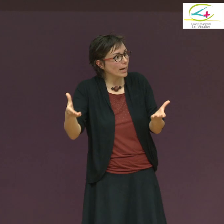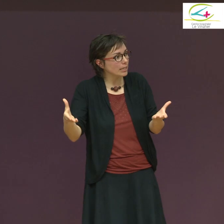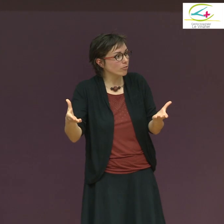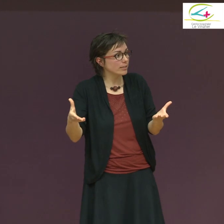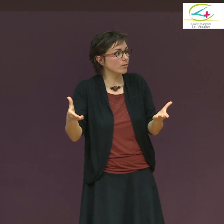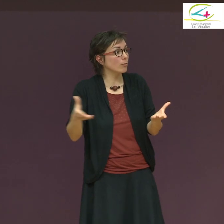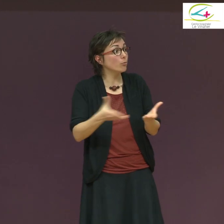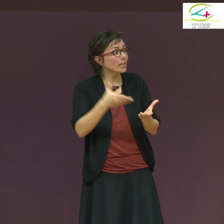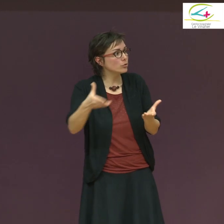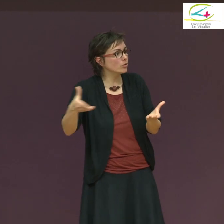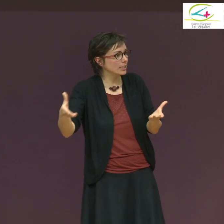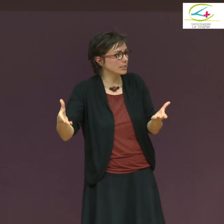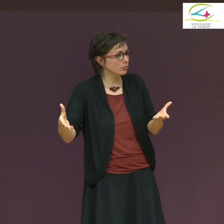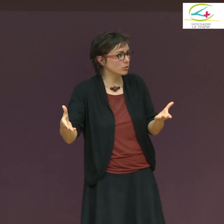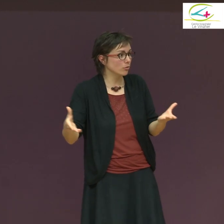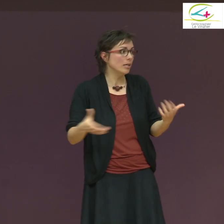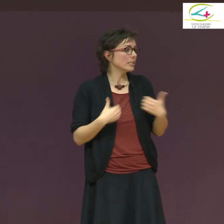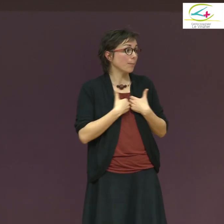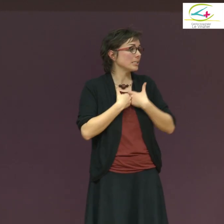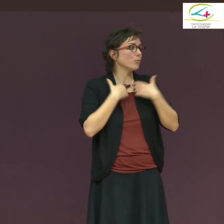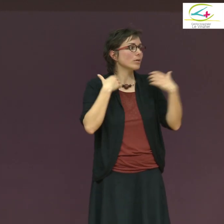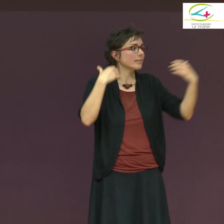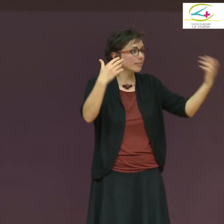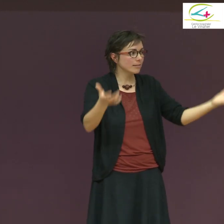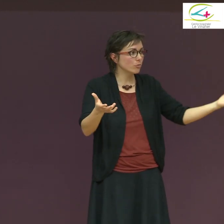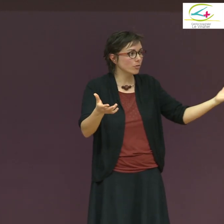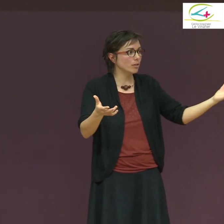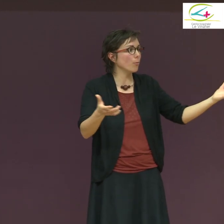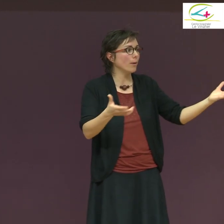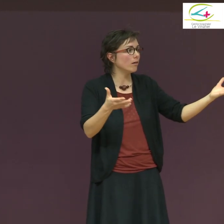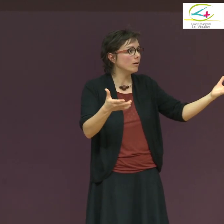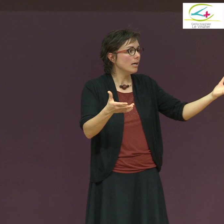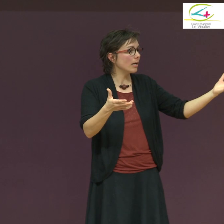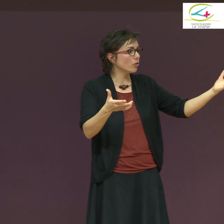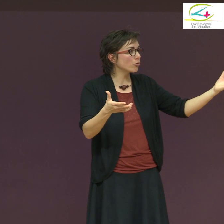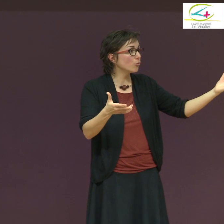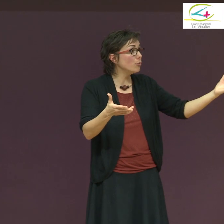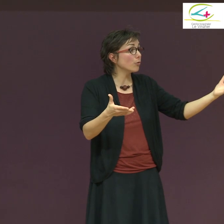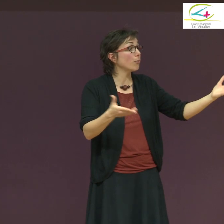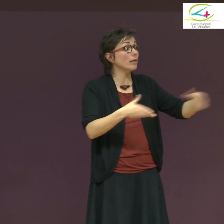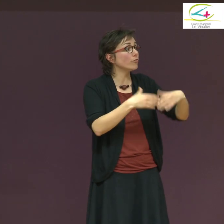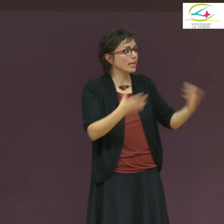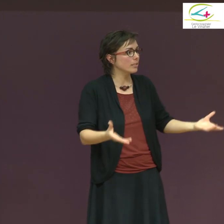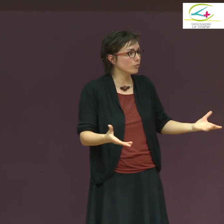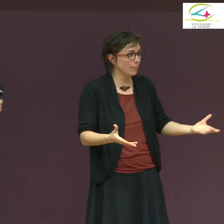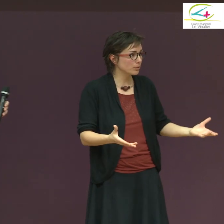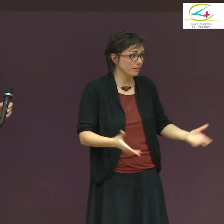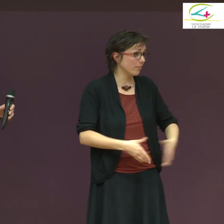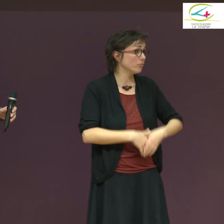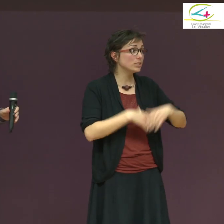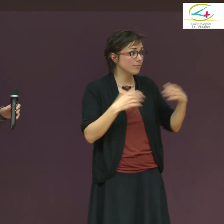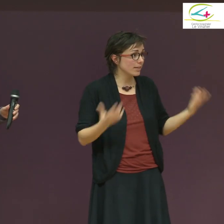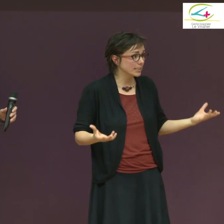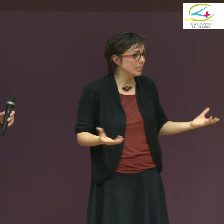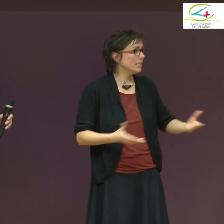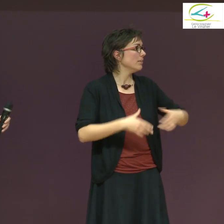en parallèle, en fait, pour résoudre dans certaines situations, quoi. Parce qu'après, ça peut durer très très très longtemps et on ne peut pas attendre non plus pour un enfant qui a été violé, par exemple, qui va